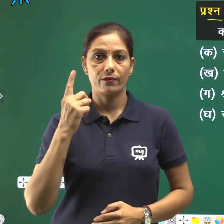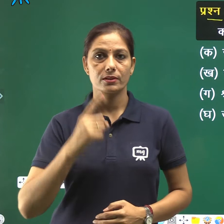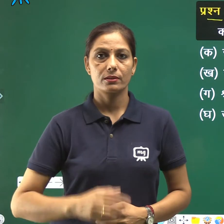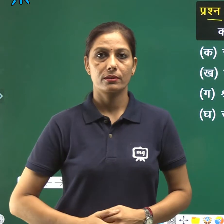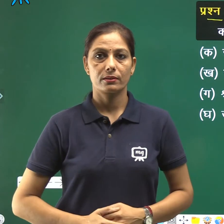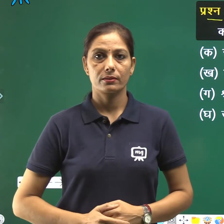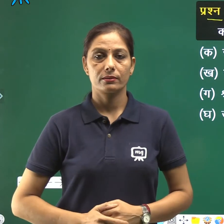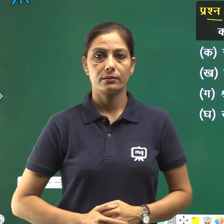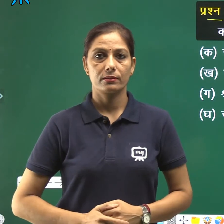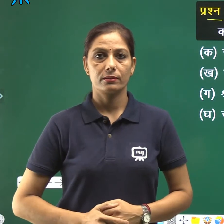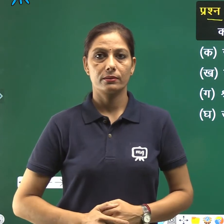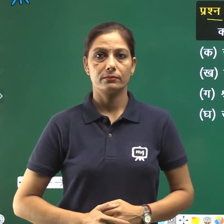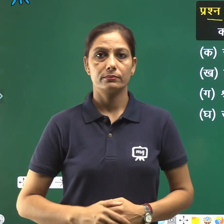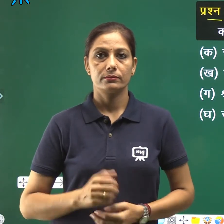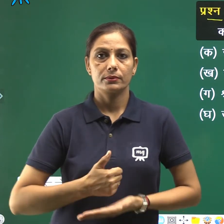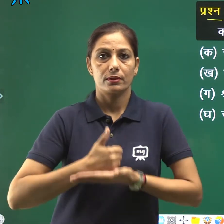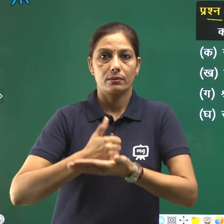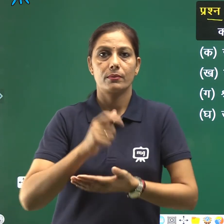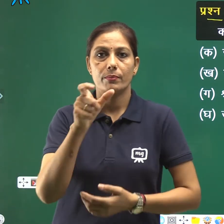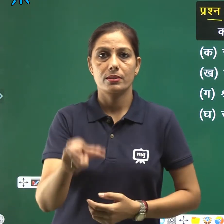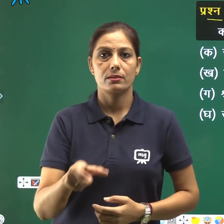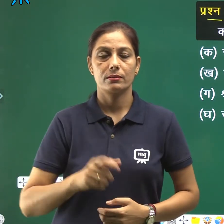है संगतकार,